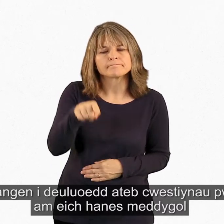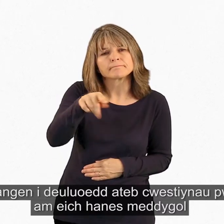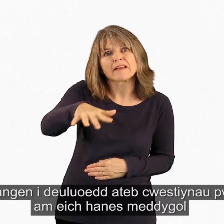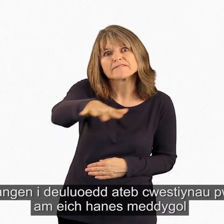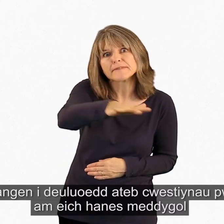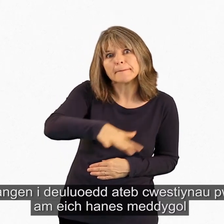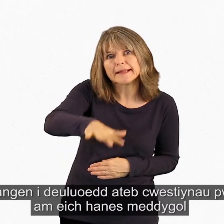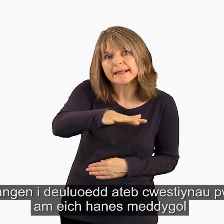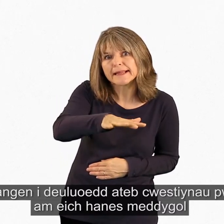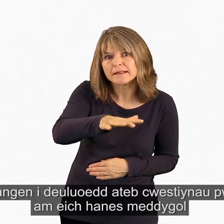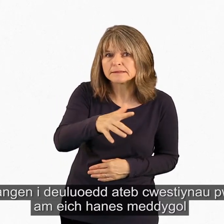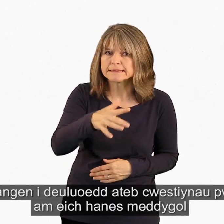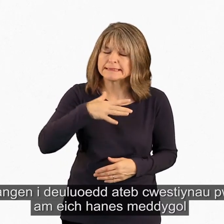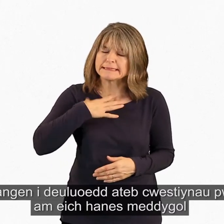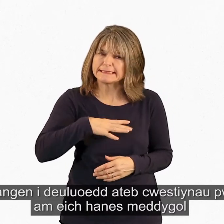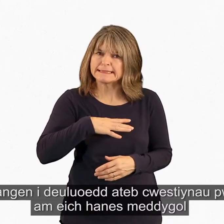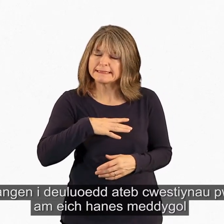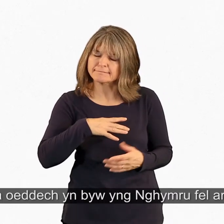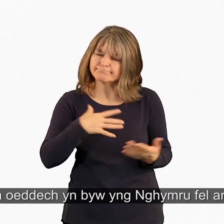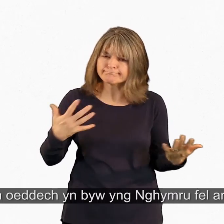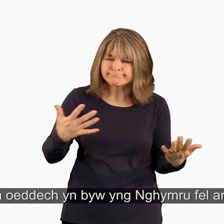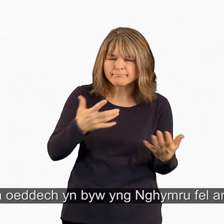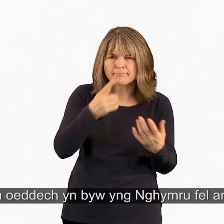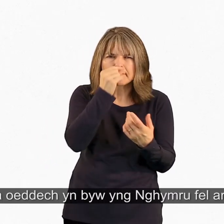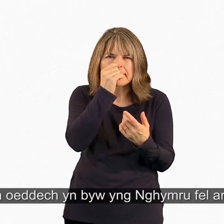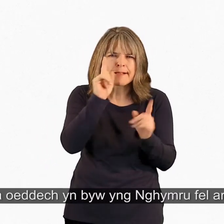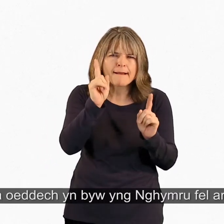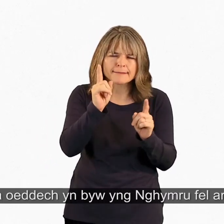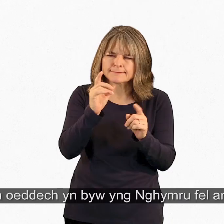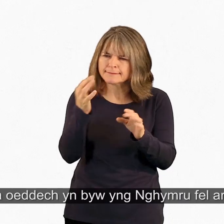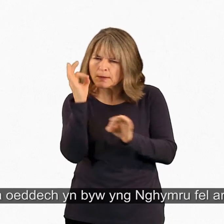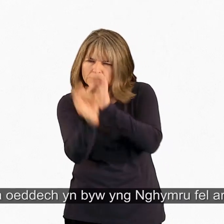pwysig am eich hanes meddygol Ac a oedd ych yn byw yng Nghymru fel arfer